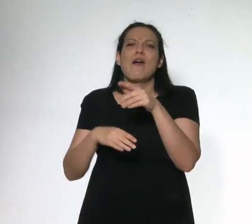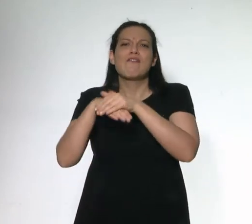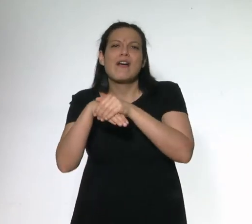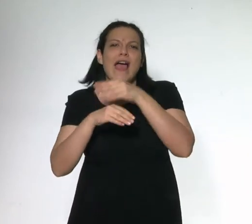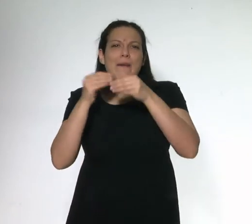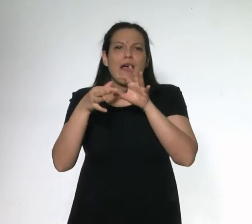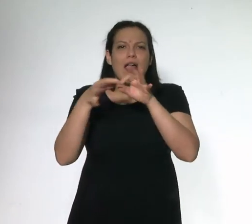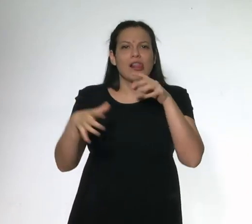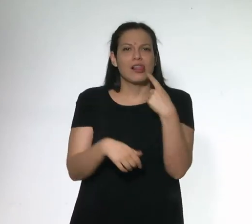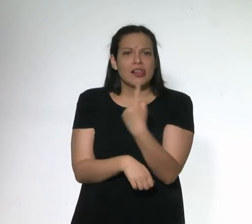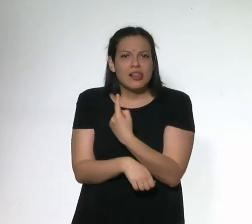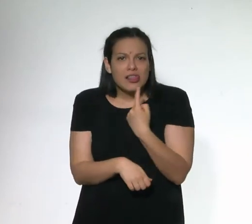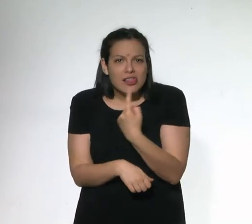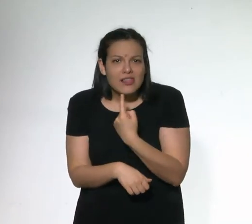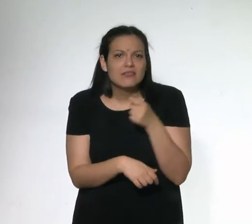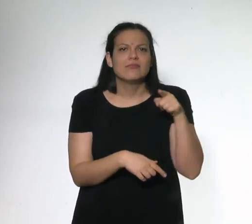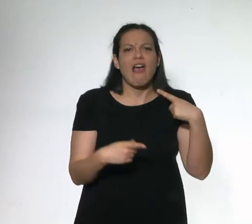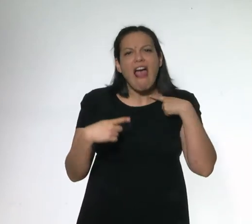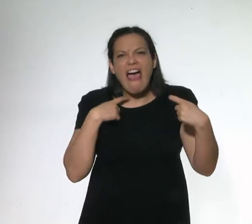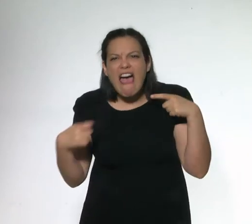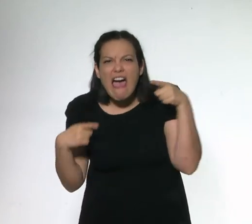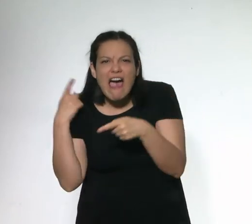¿Te grita? ¿Te insulta? ¿Te humilla?